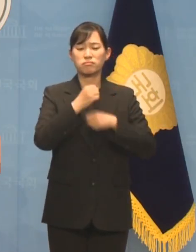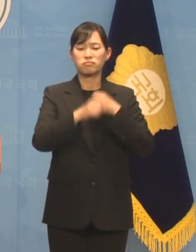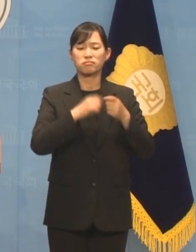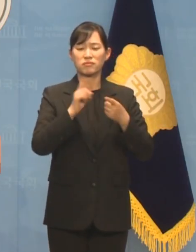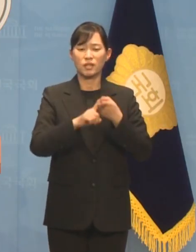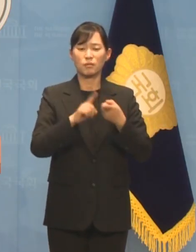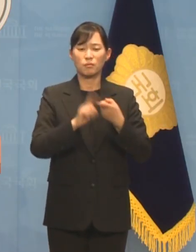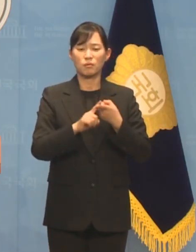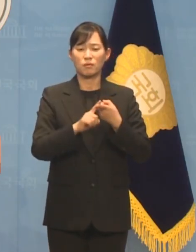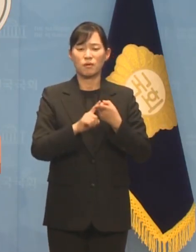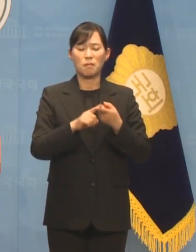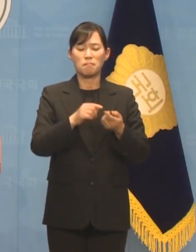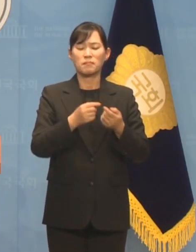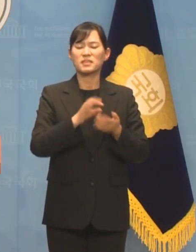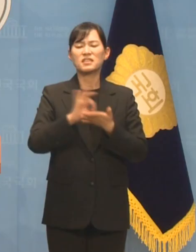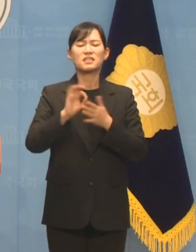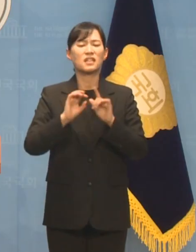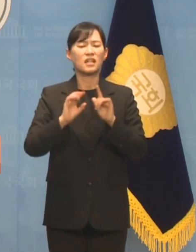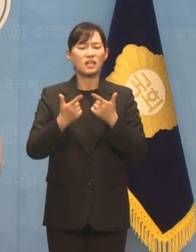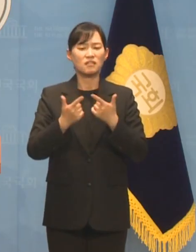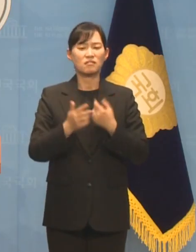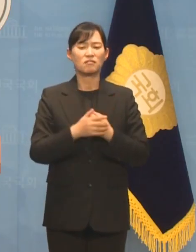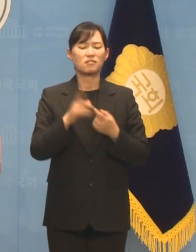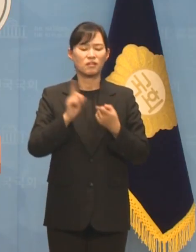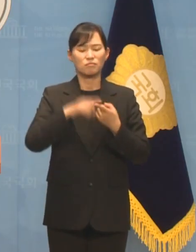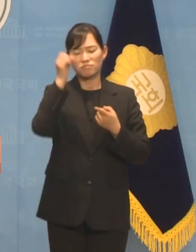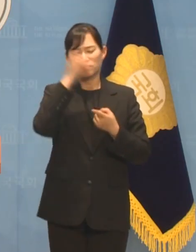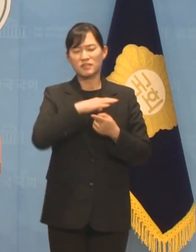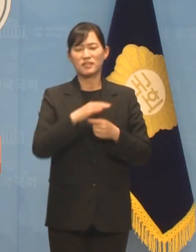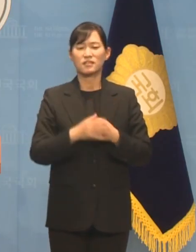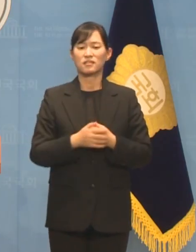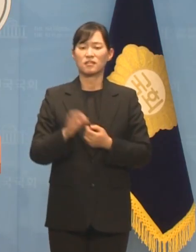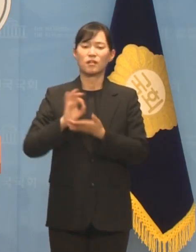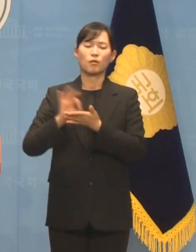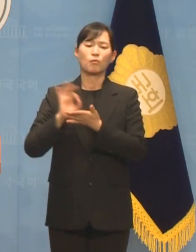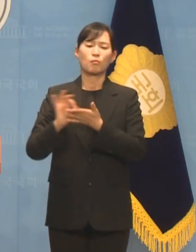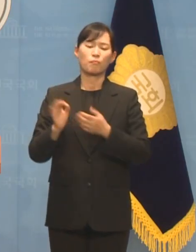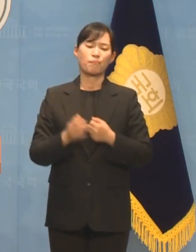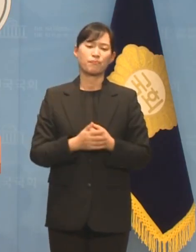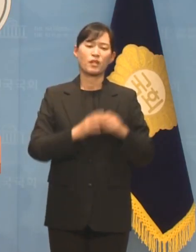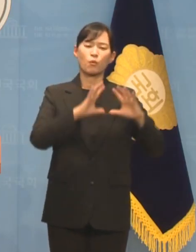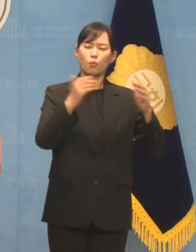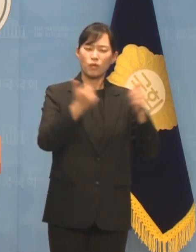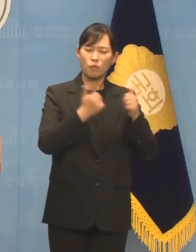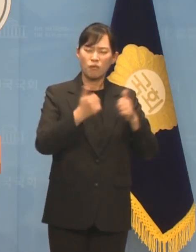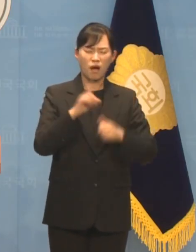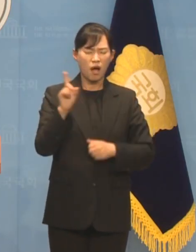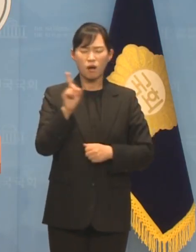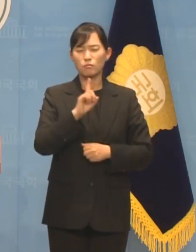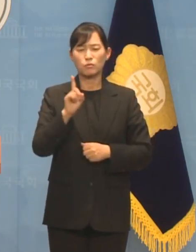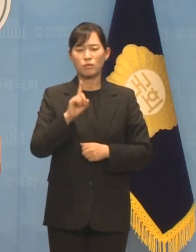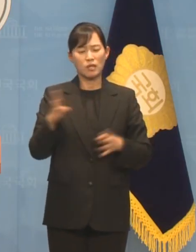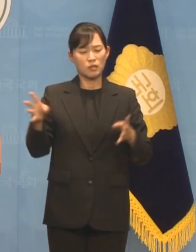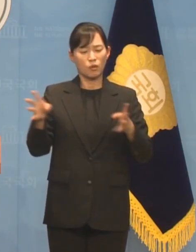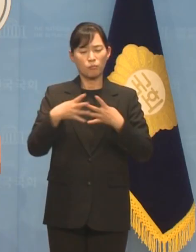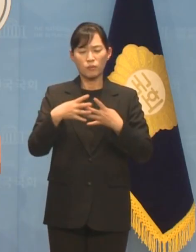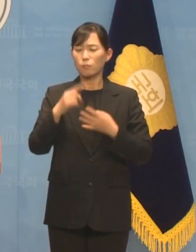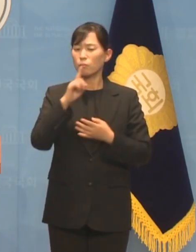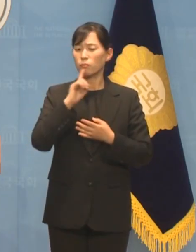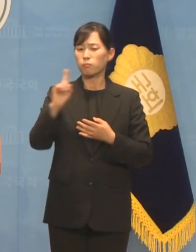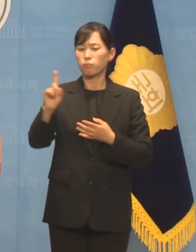고의적으로 불용하는 방식으로 추경 편성 없이 대응했습니다. 기재부가 국회와 아무런 협의나 보고도